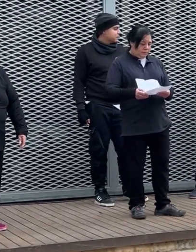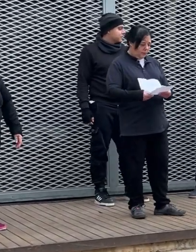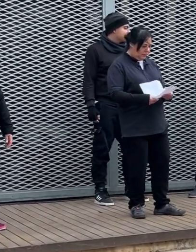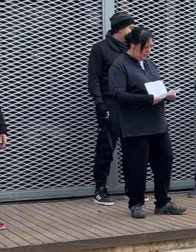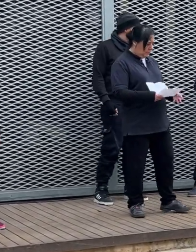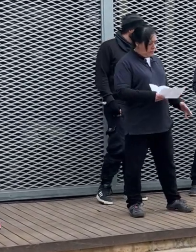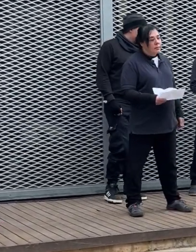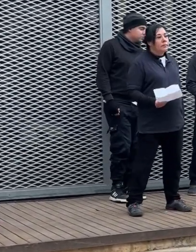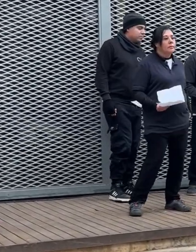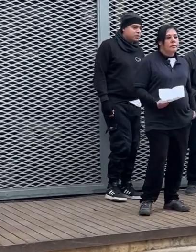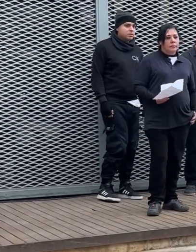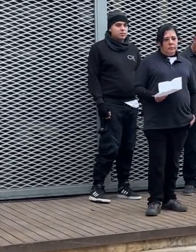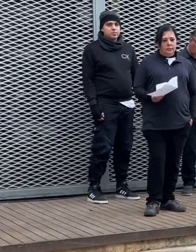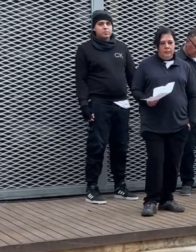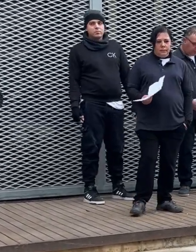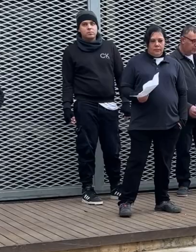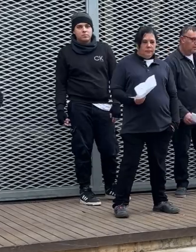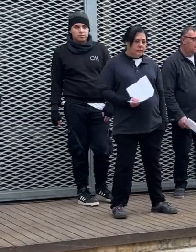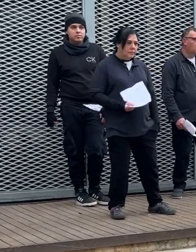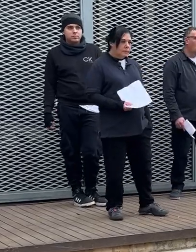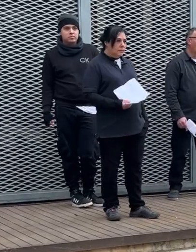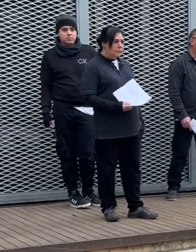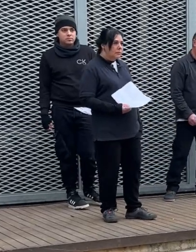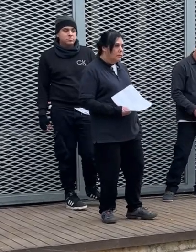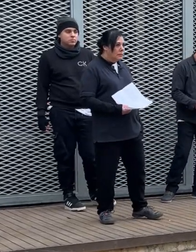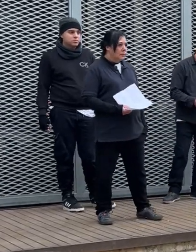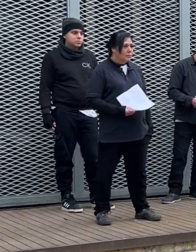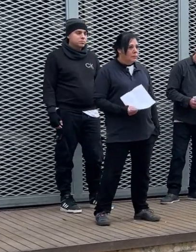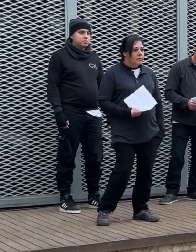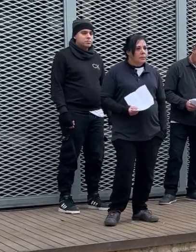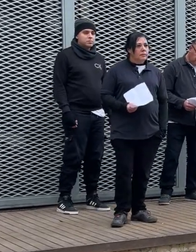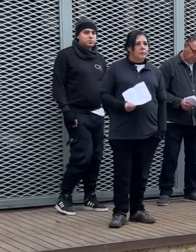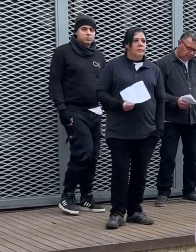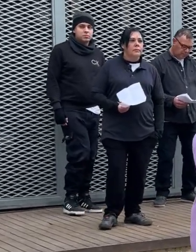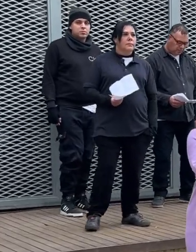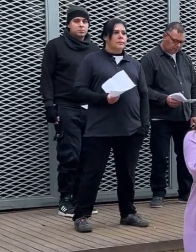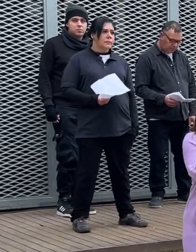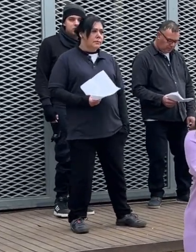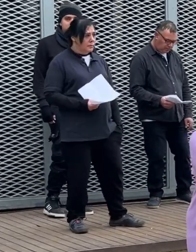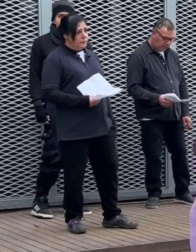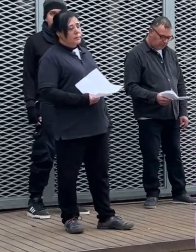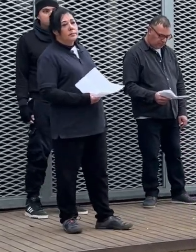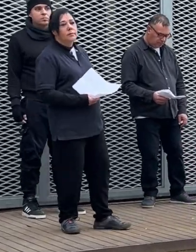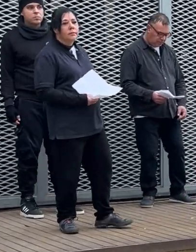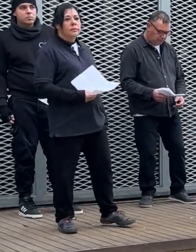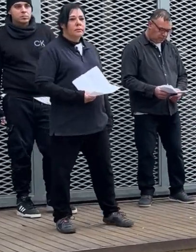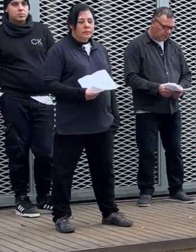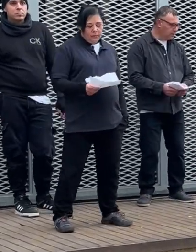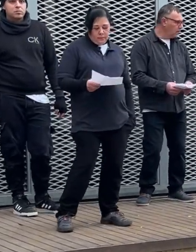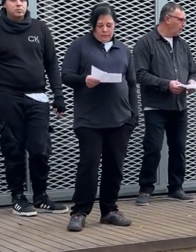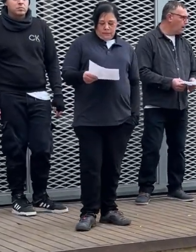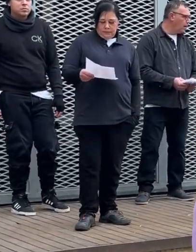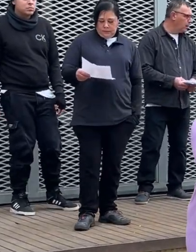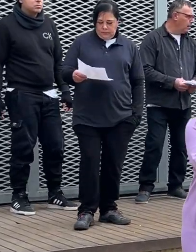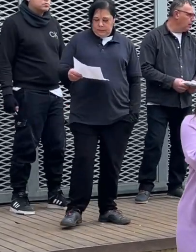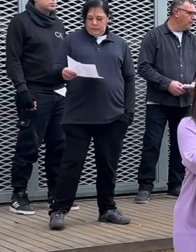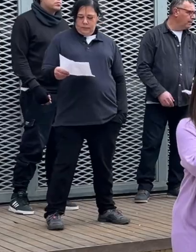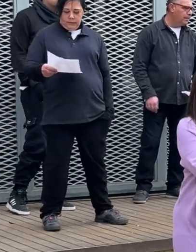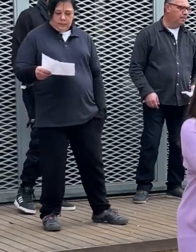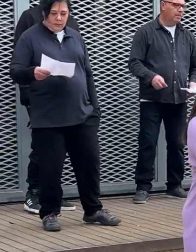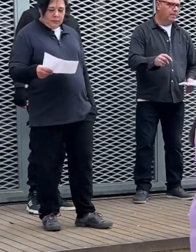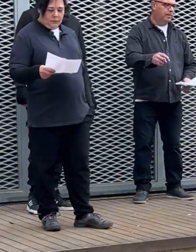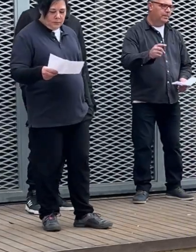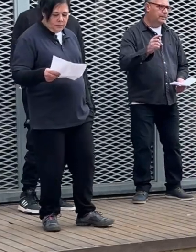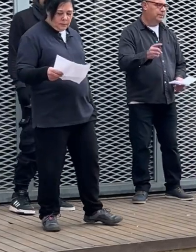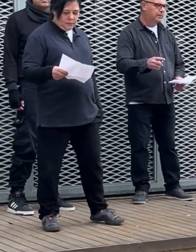Personas con discapacidad, soy una de ellas y no me siento mal. Tienes que ganarla, tienes que luchar, tanto para